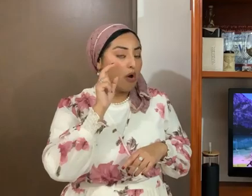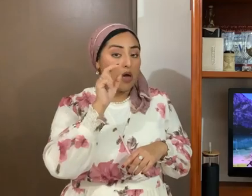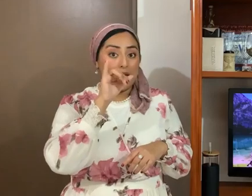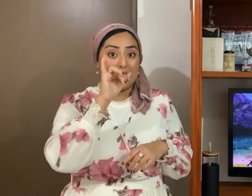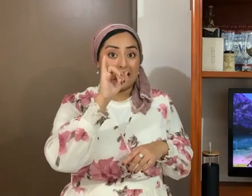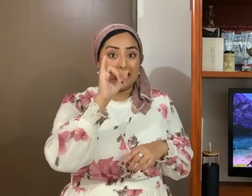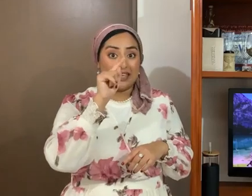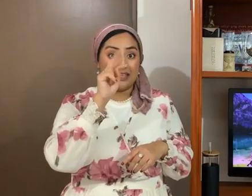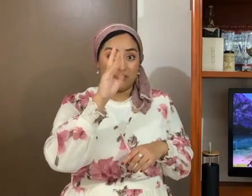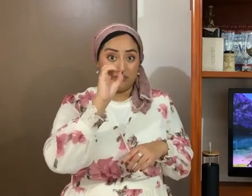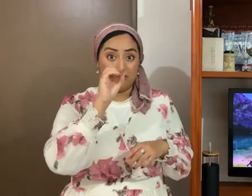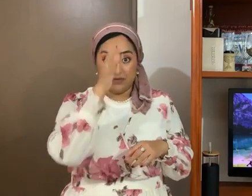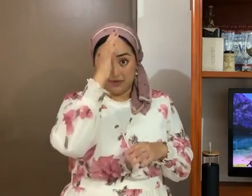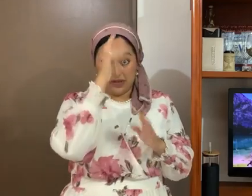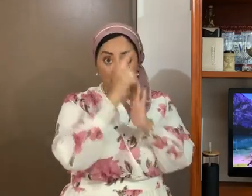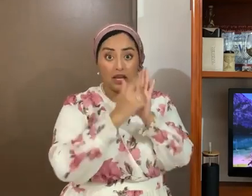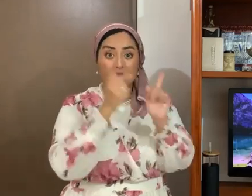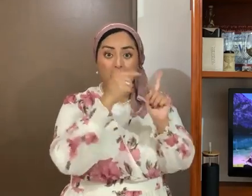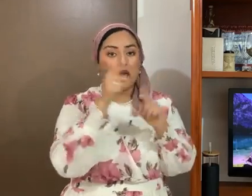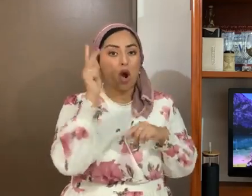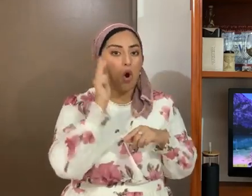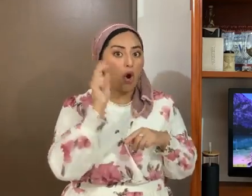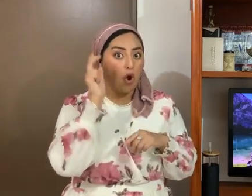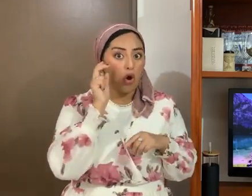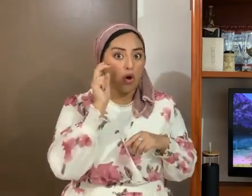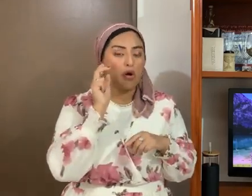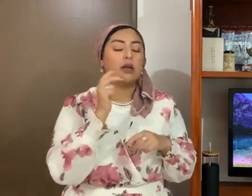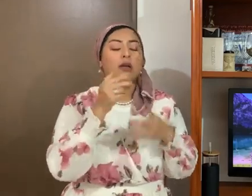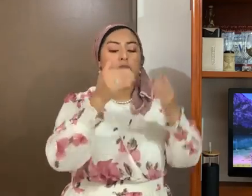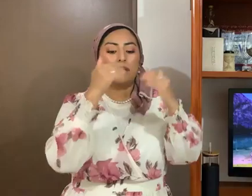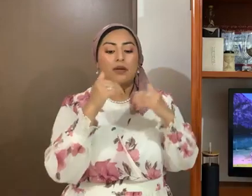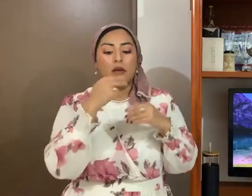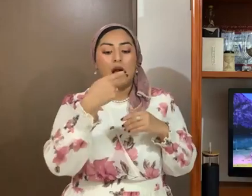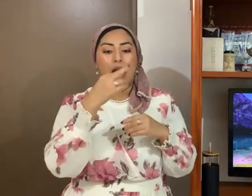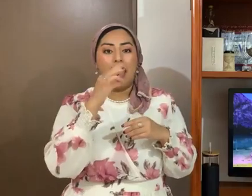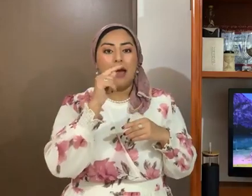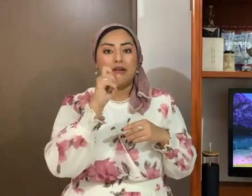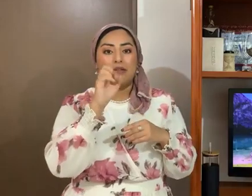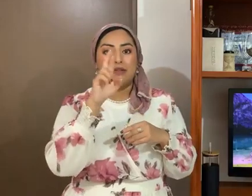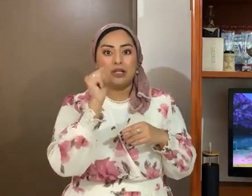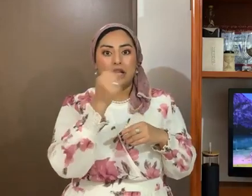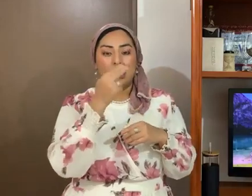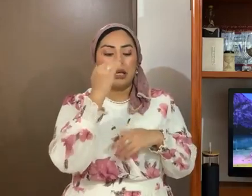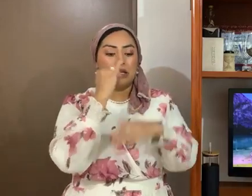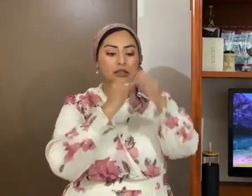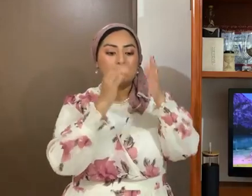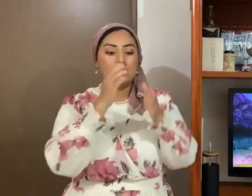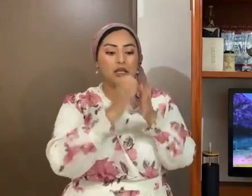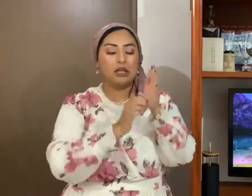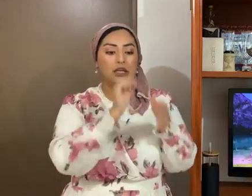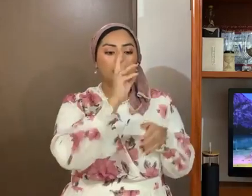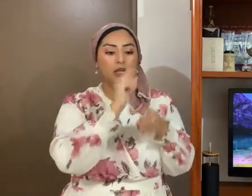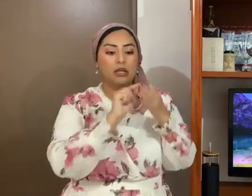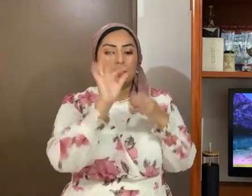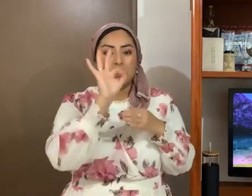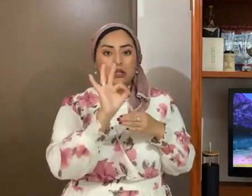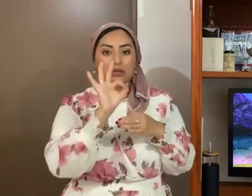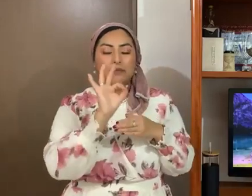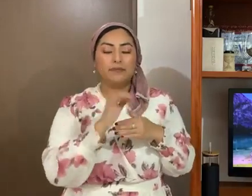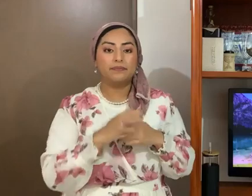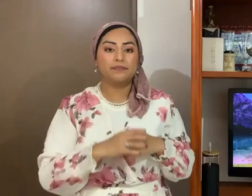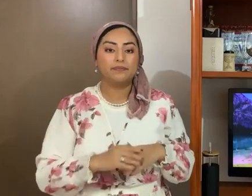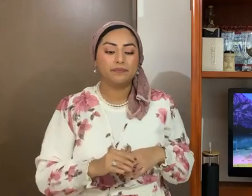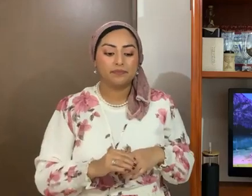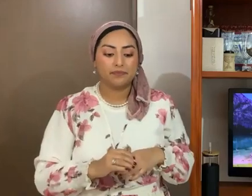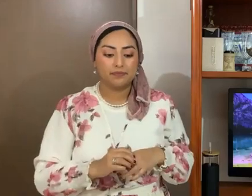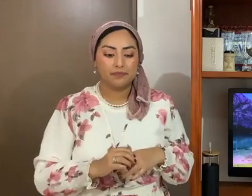Porque Yetro, el suegro de Moisés, oyó. Y vamos a la Haftará, vamos a Isaías 6, 9. Isaías